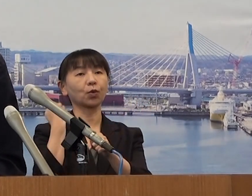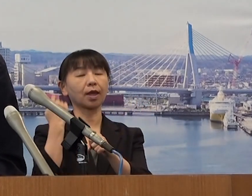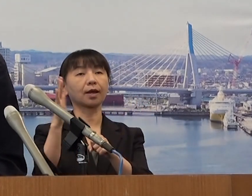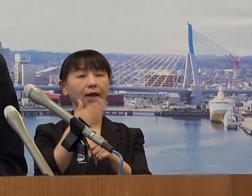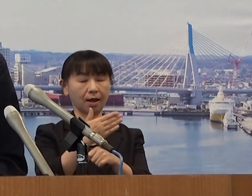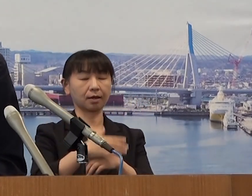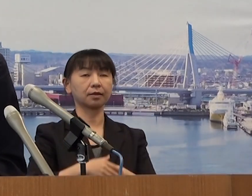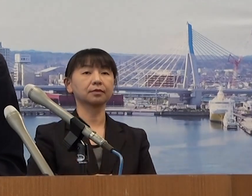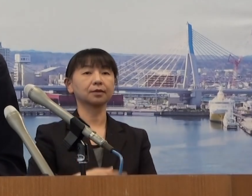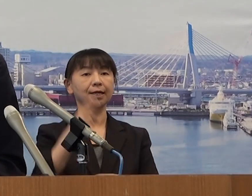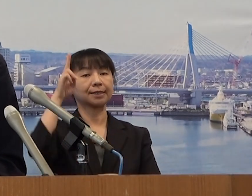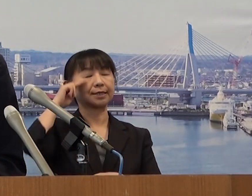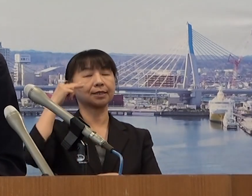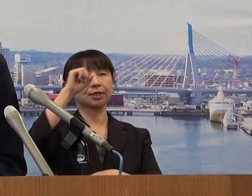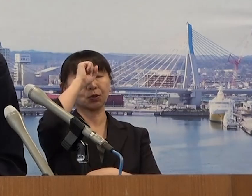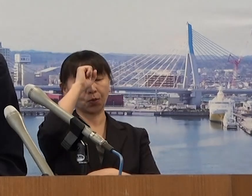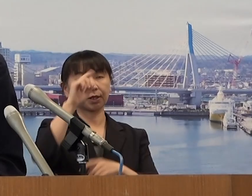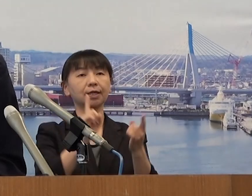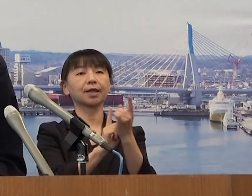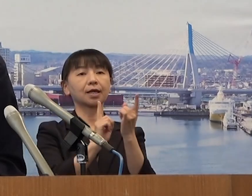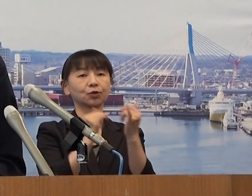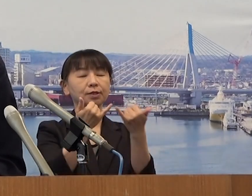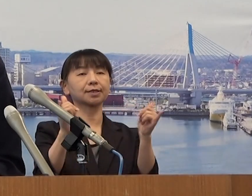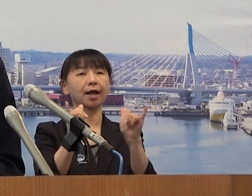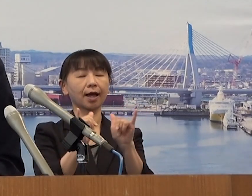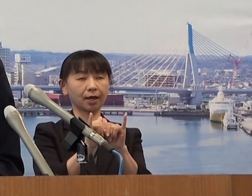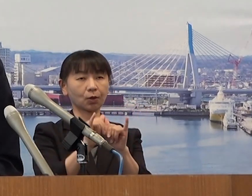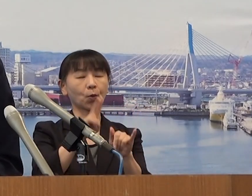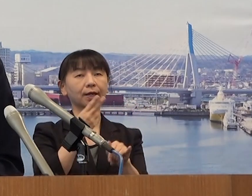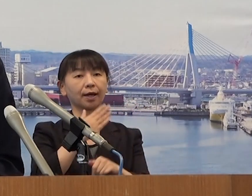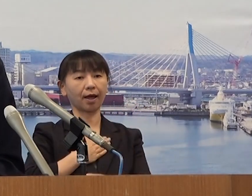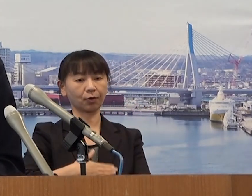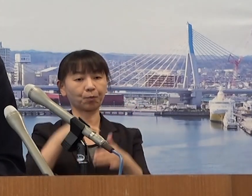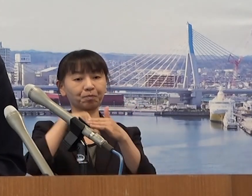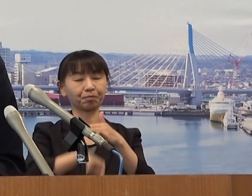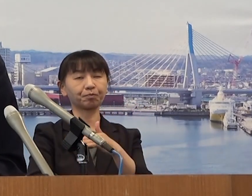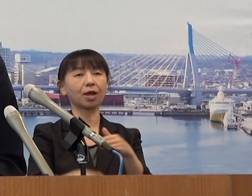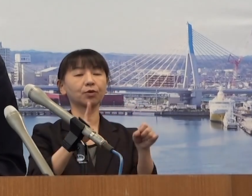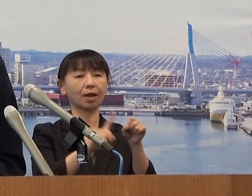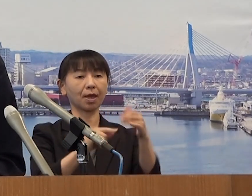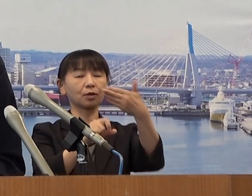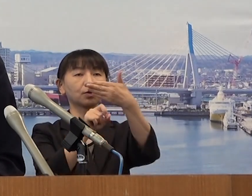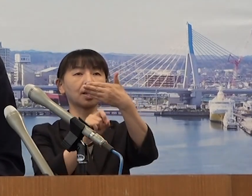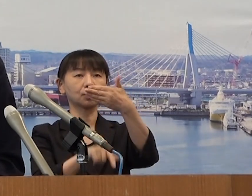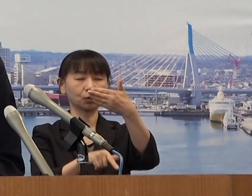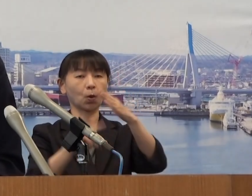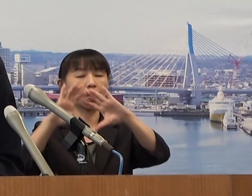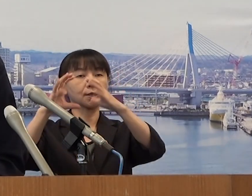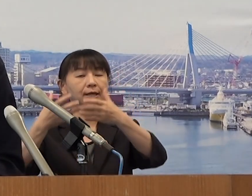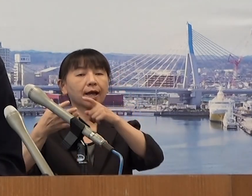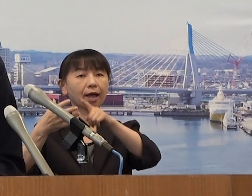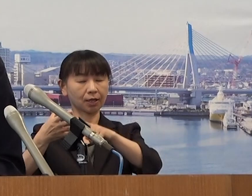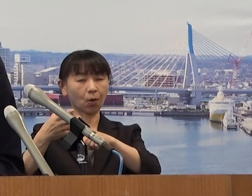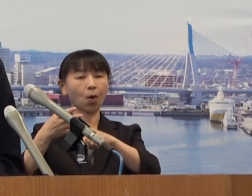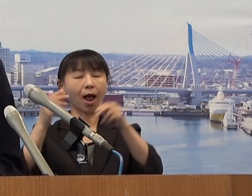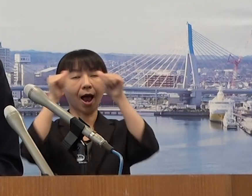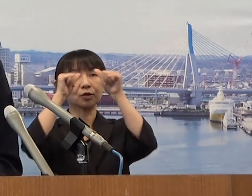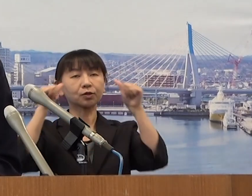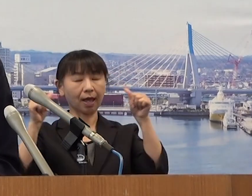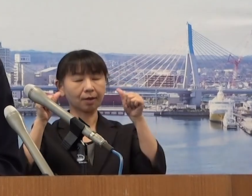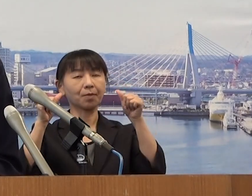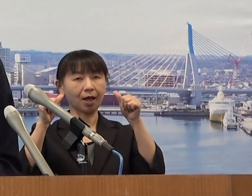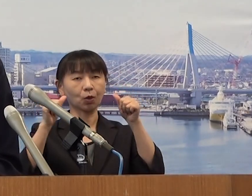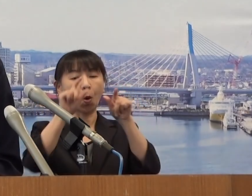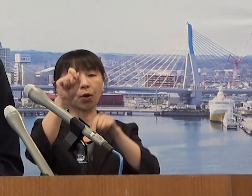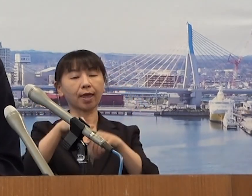から認知症に対する社会の理解を深めるため、9月の世界アルツハイマー月間に合わせま